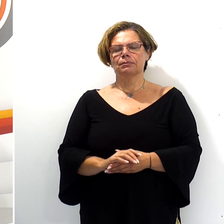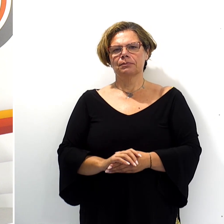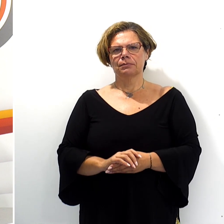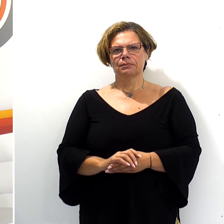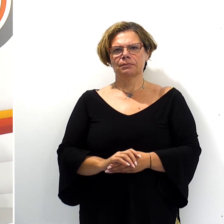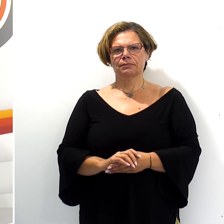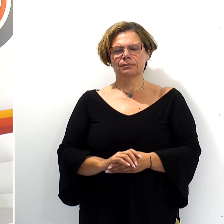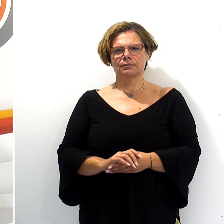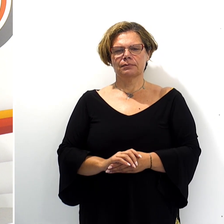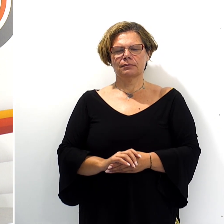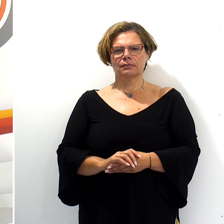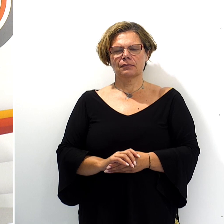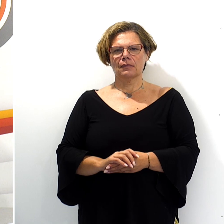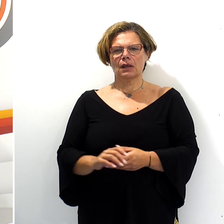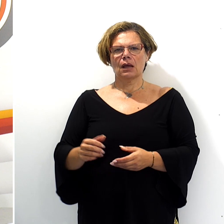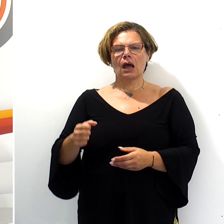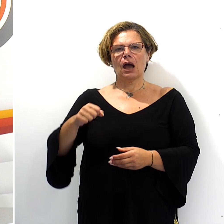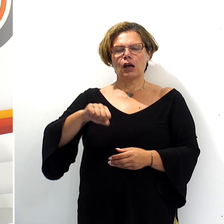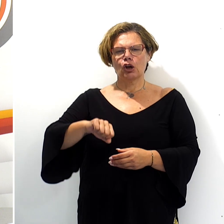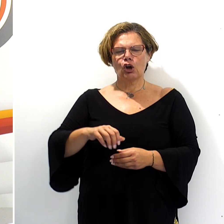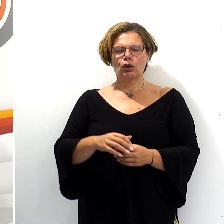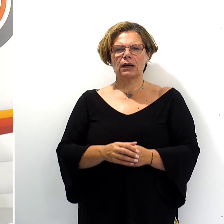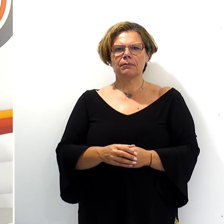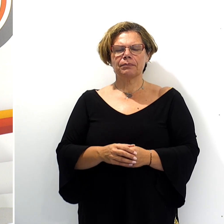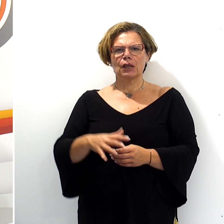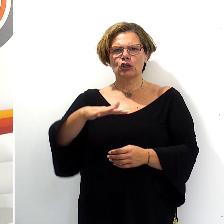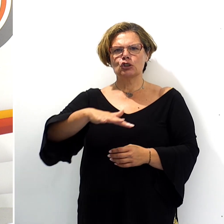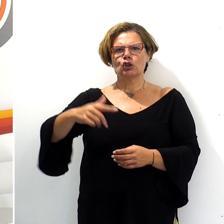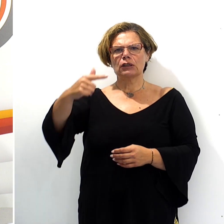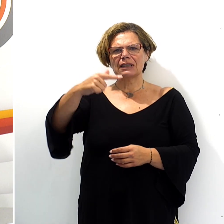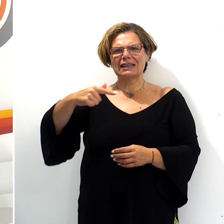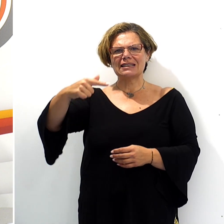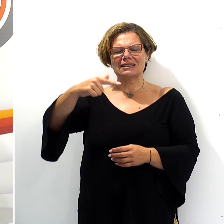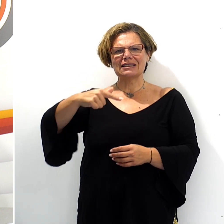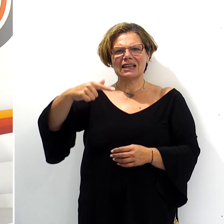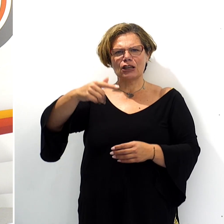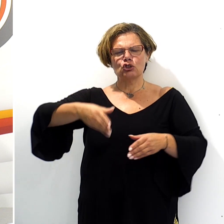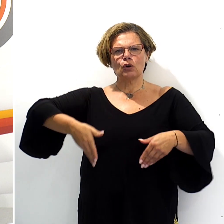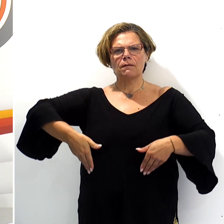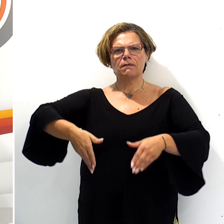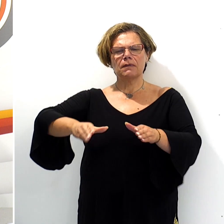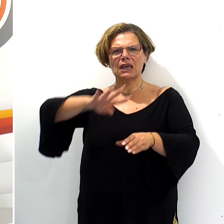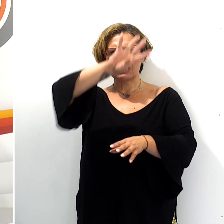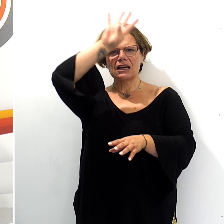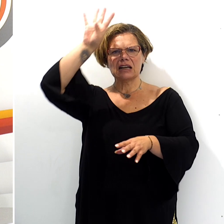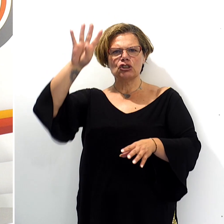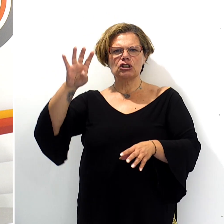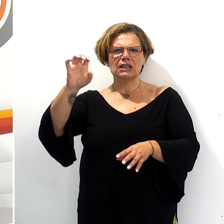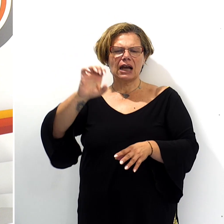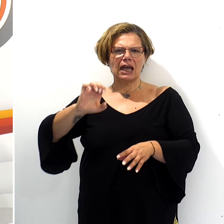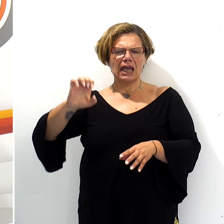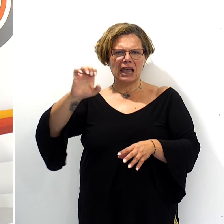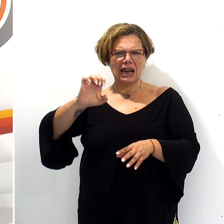persone gravi danni provocati al test in via Regina Elena Infatti